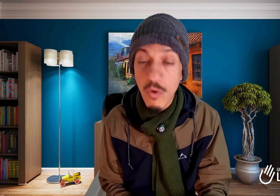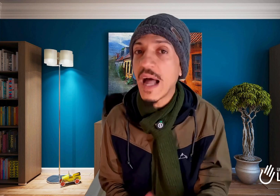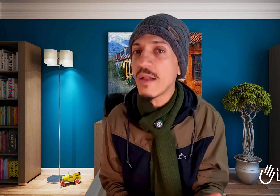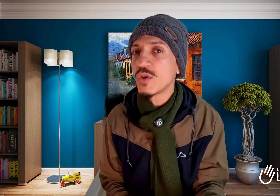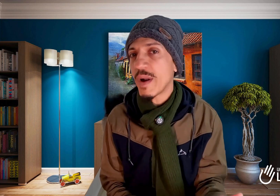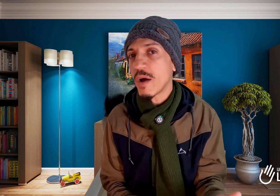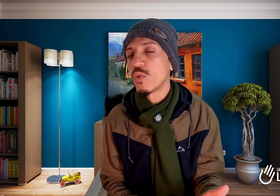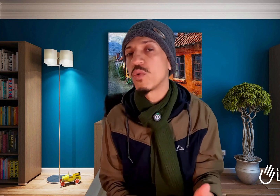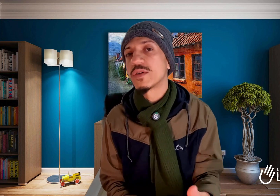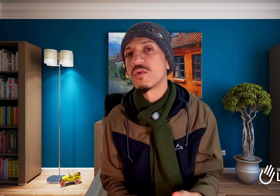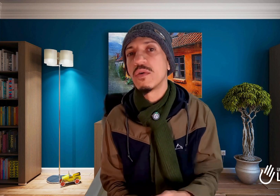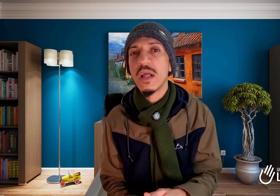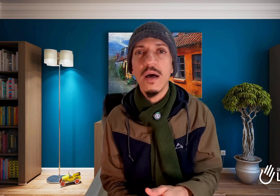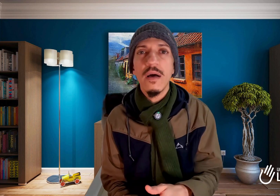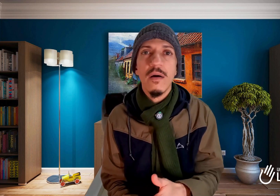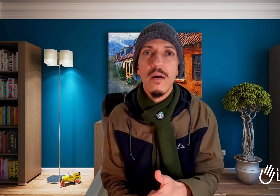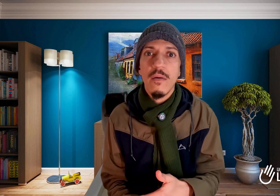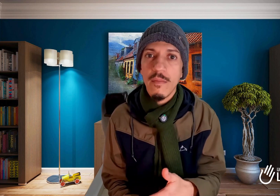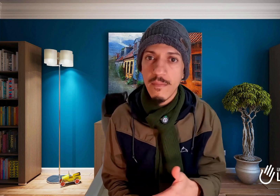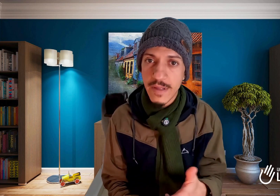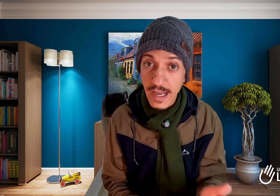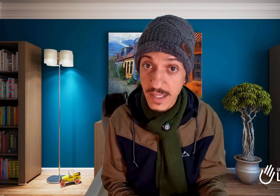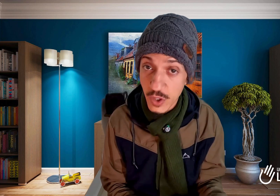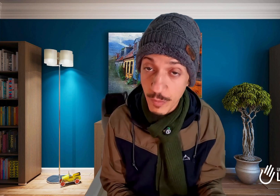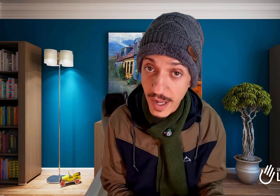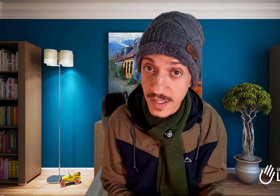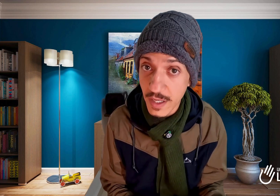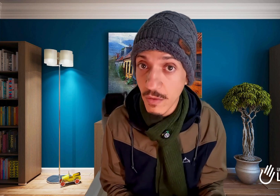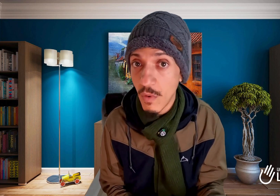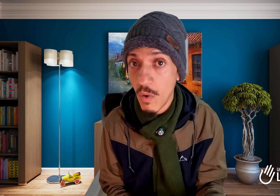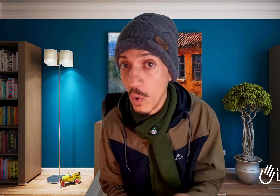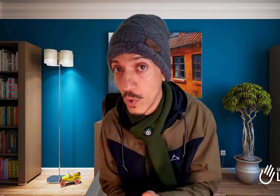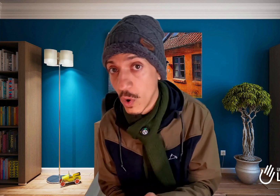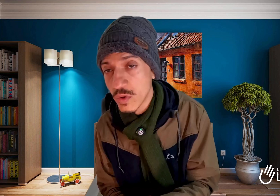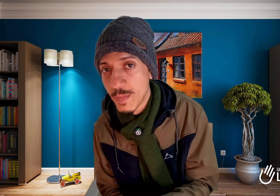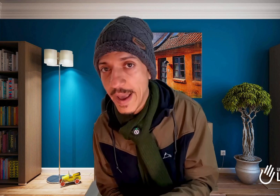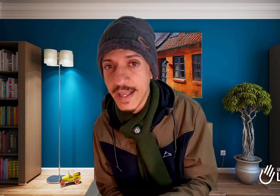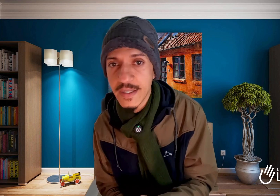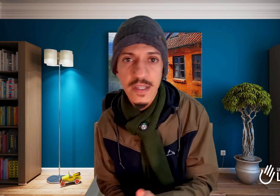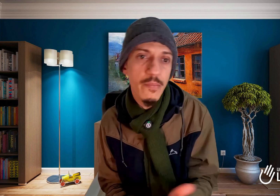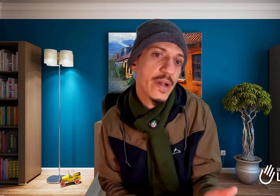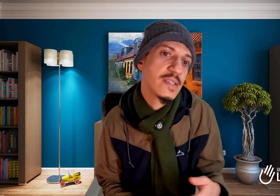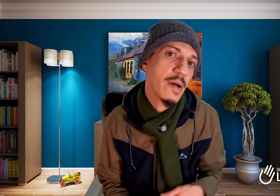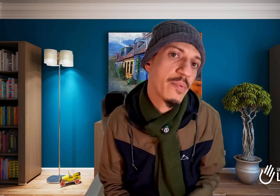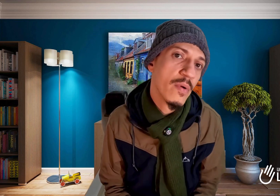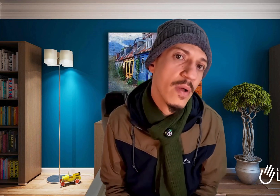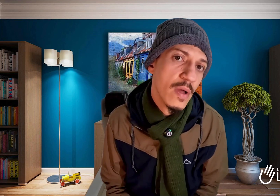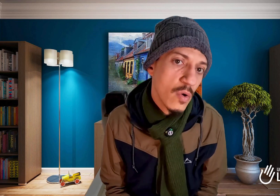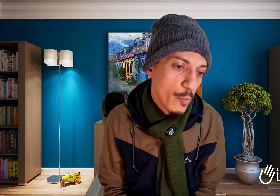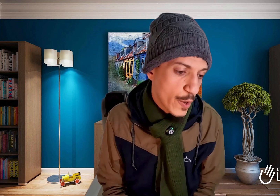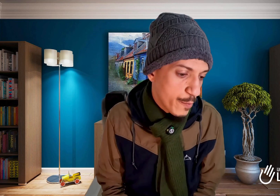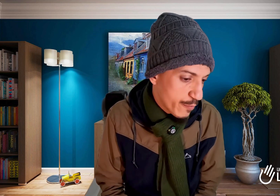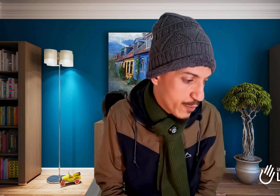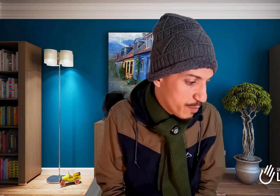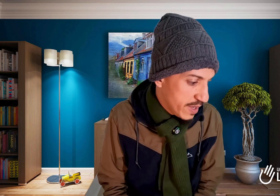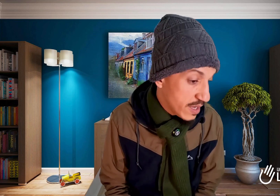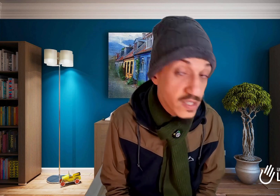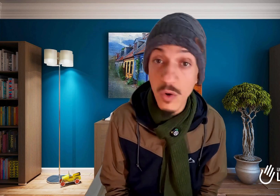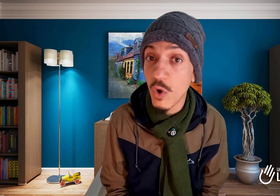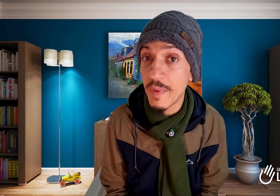voltados para a cultura surda, quer seja no Brasil ou em outros países. Tem, por exemplo, o próprio filme E Seu Nome é